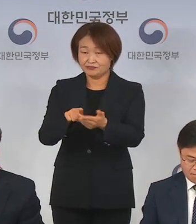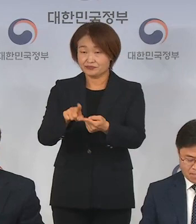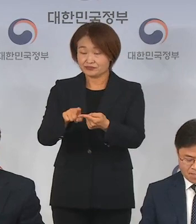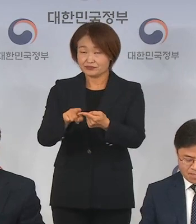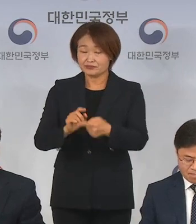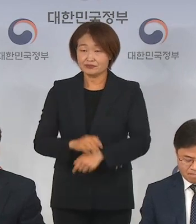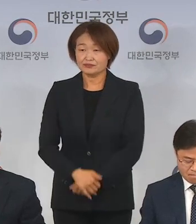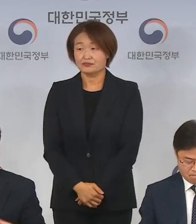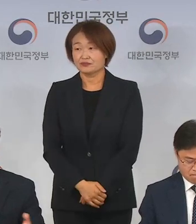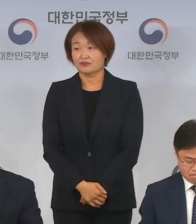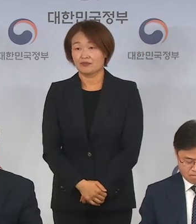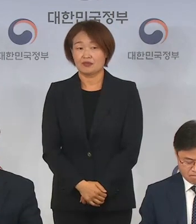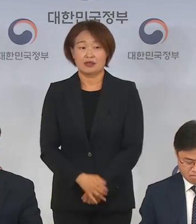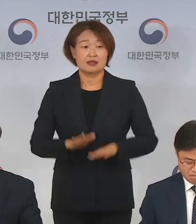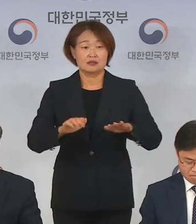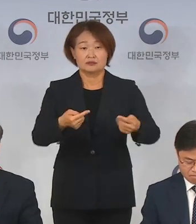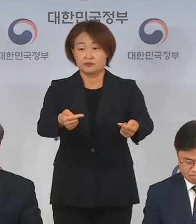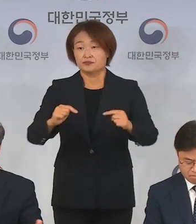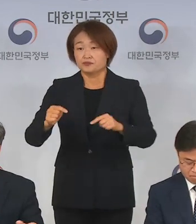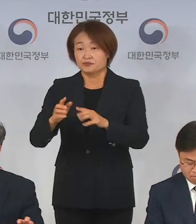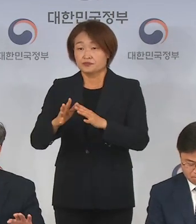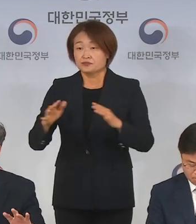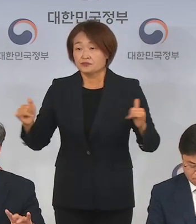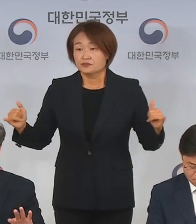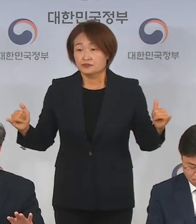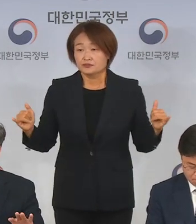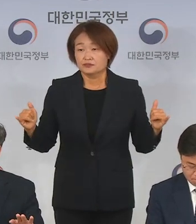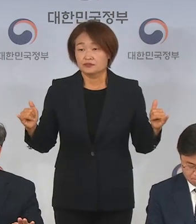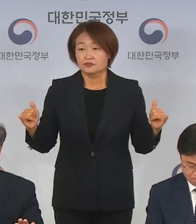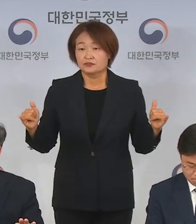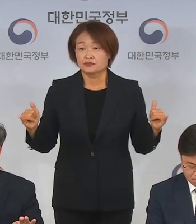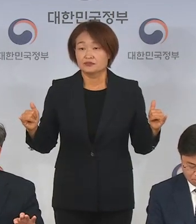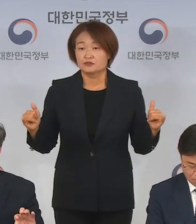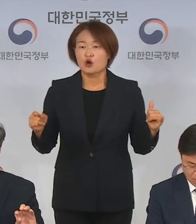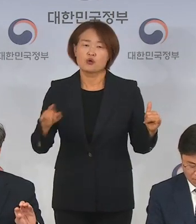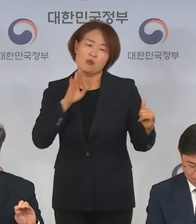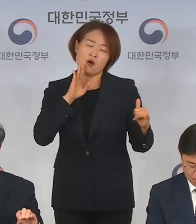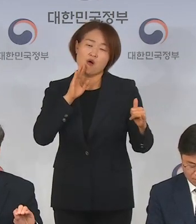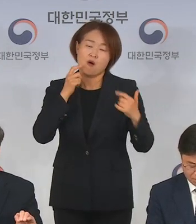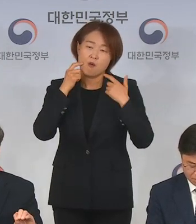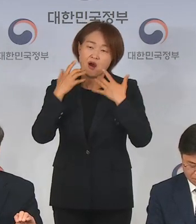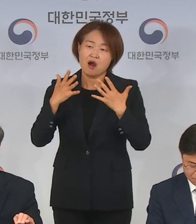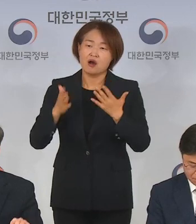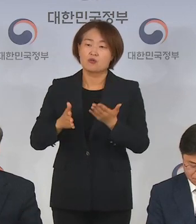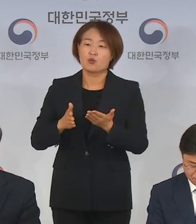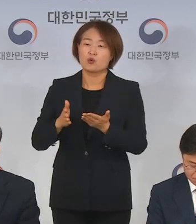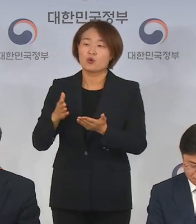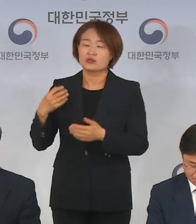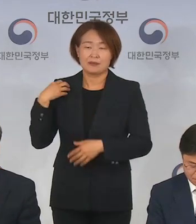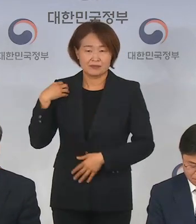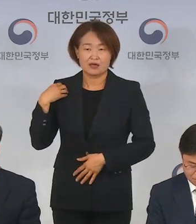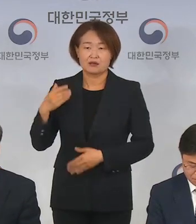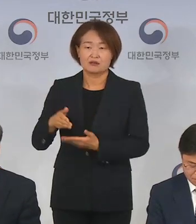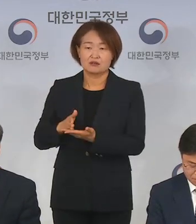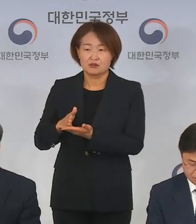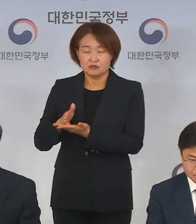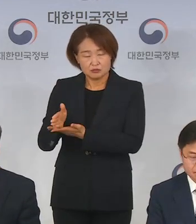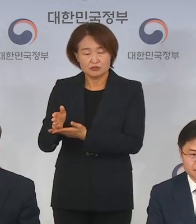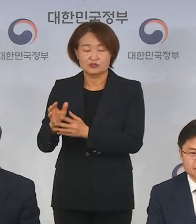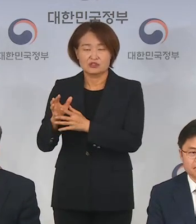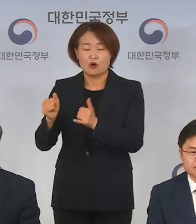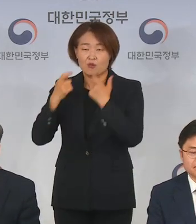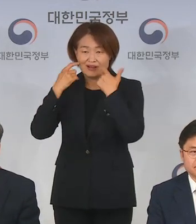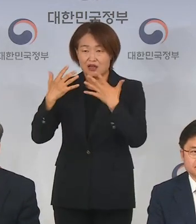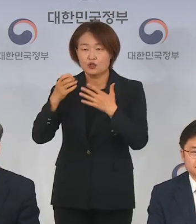아시다시피 여기 지금 참여하시는 분들이 굉장히 그 실무자분들이십니다. 그 해당 그 부서에. 그러니까 아마 실제